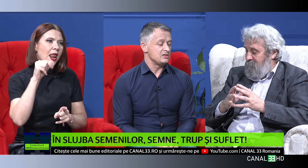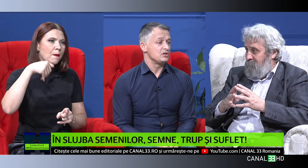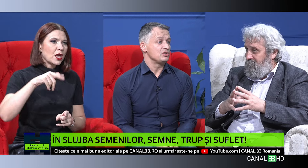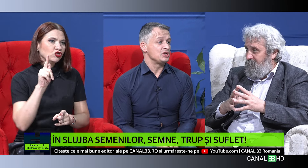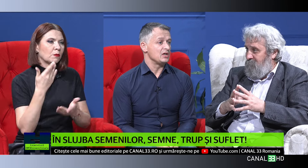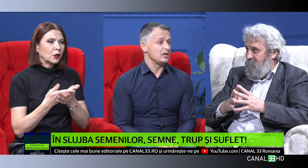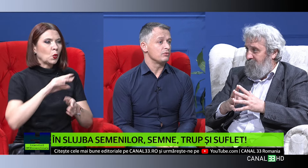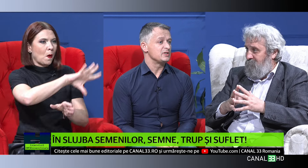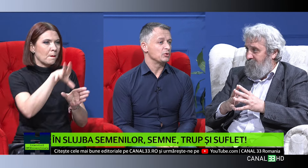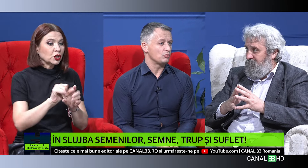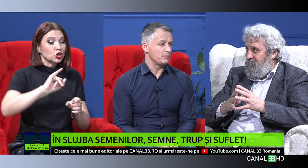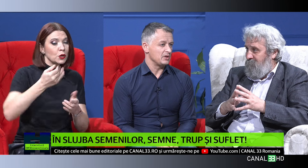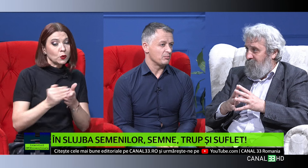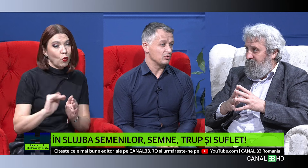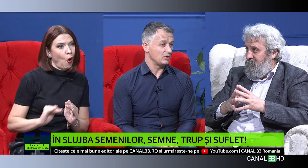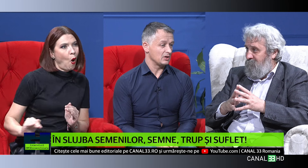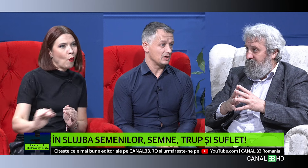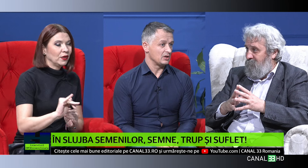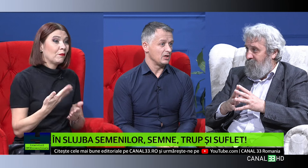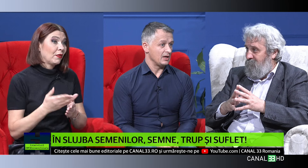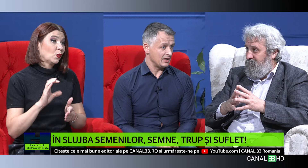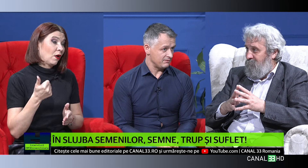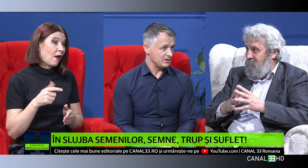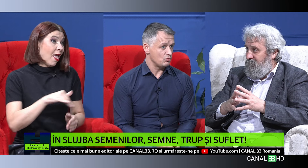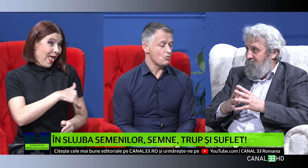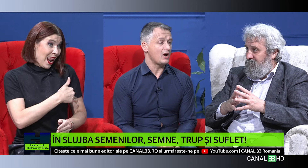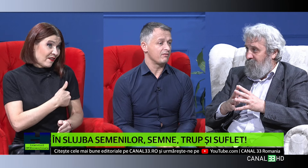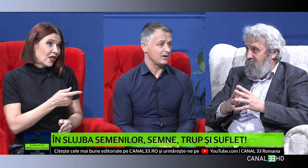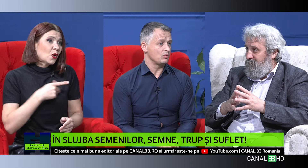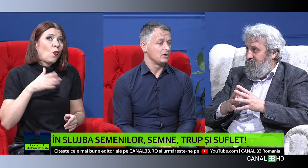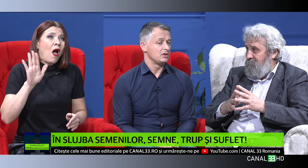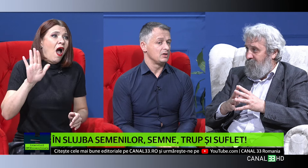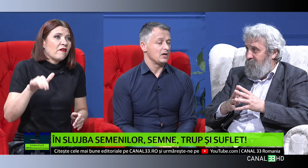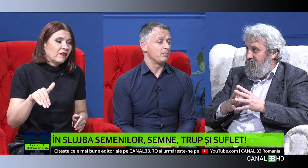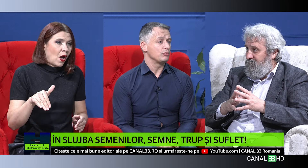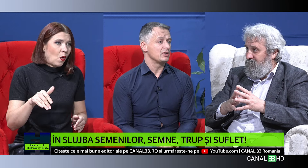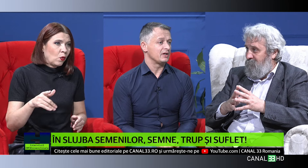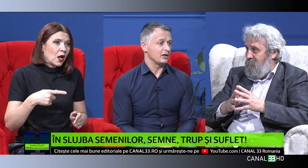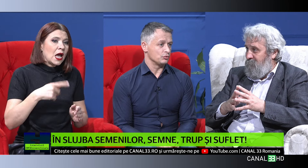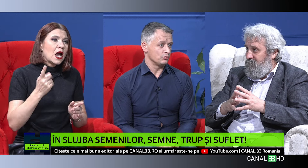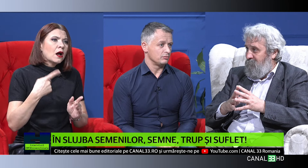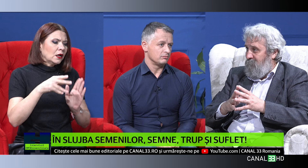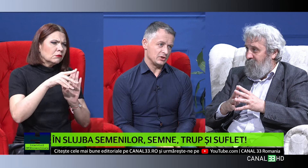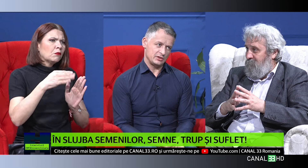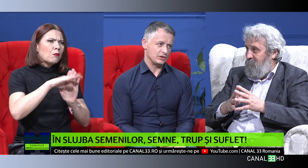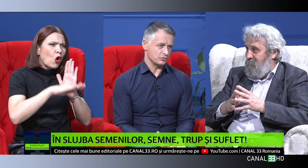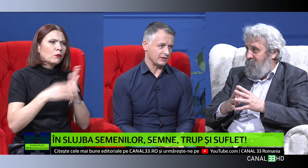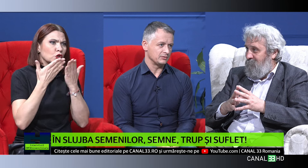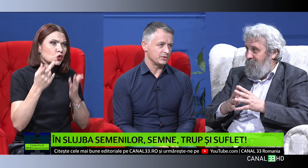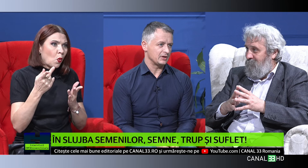părinți și inclusiv pentru copii, pentru că elevii nu aveau în planurile cadru, deși este ciudat, până în